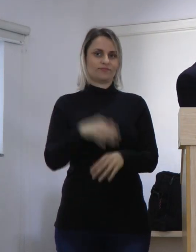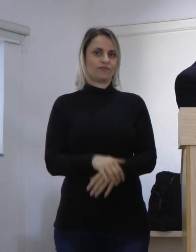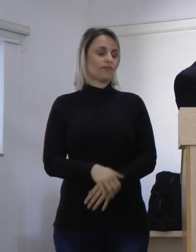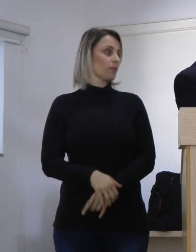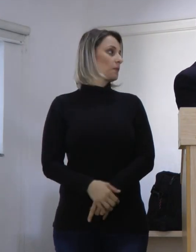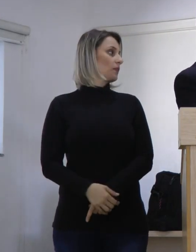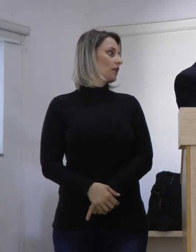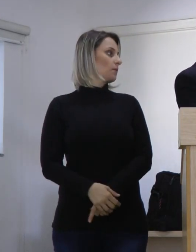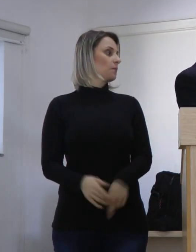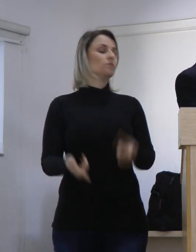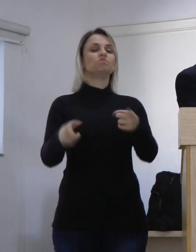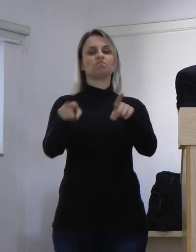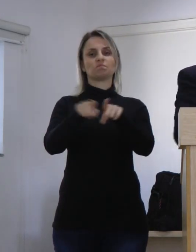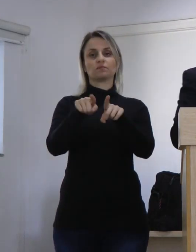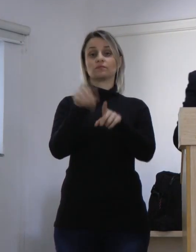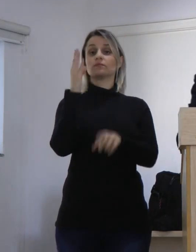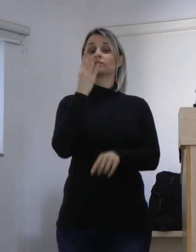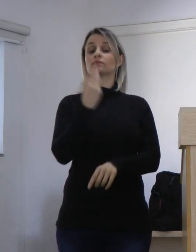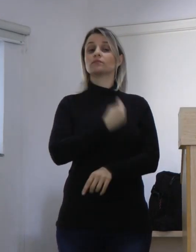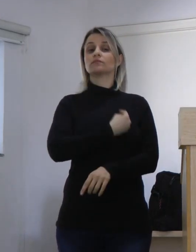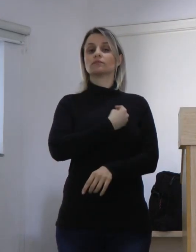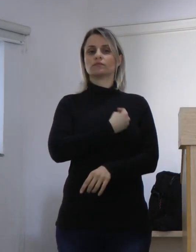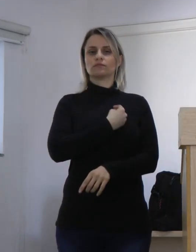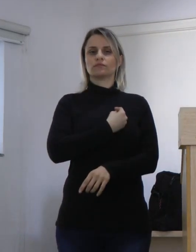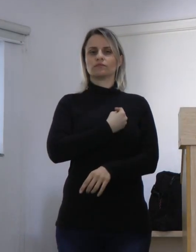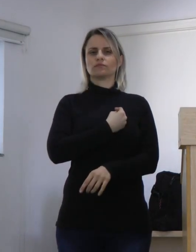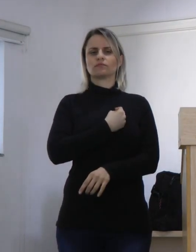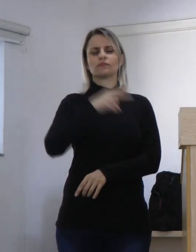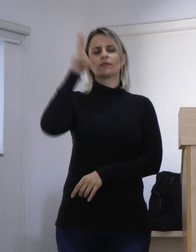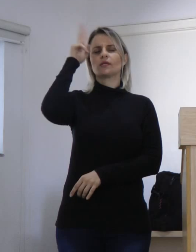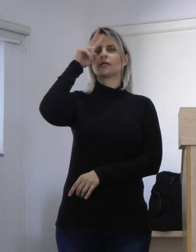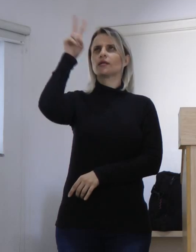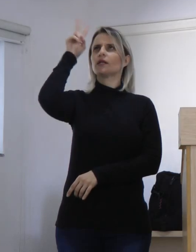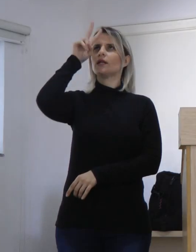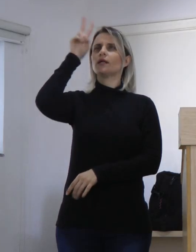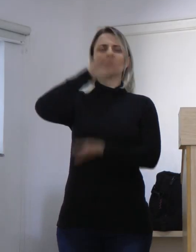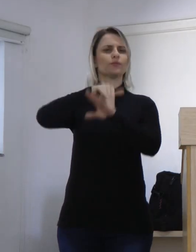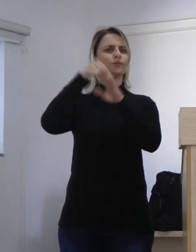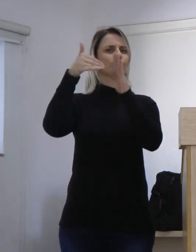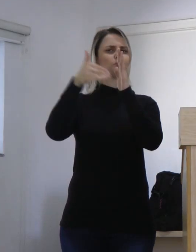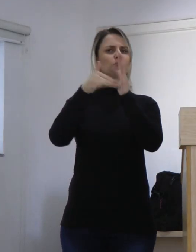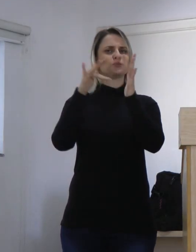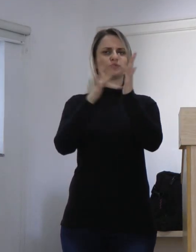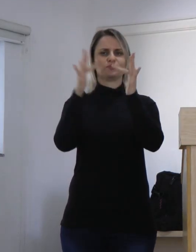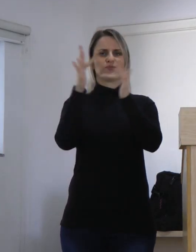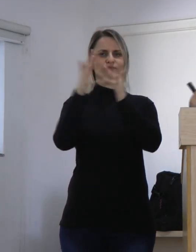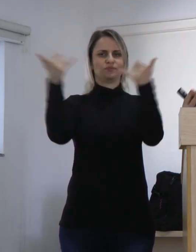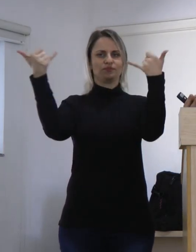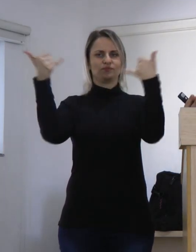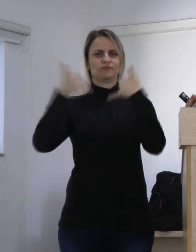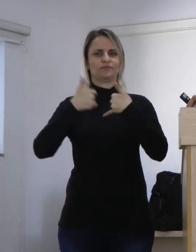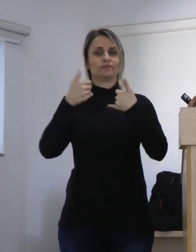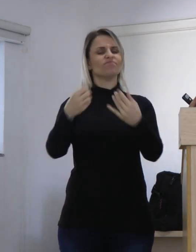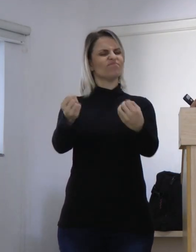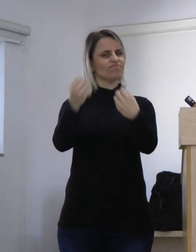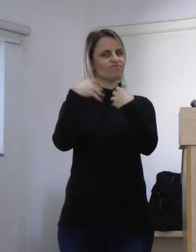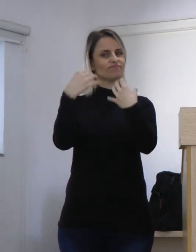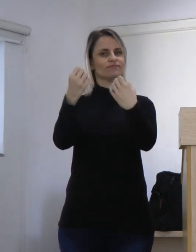Espiritismo, que vai nos lembrar tudo que Jesus nos disse e nos ensinar muito